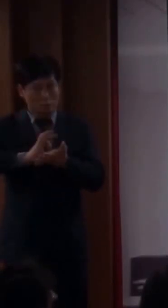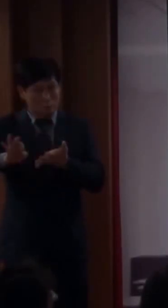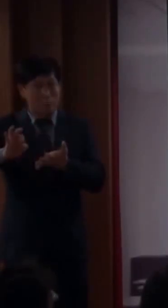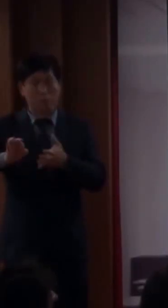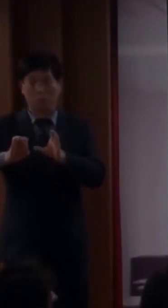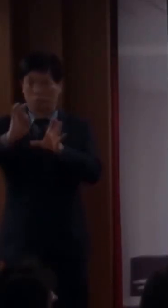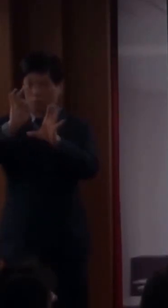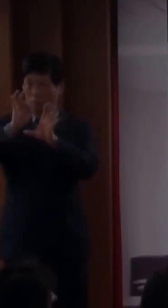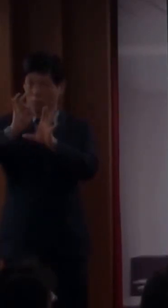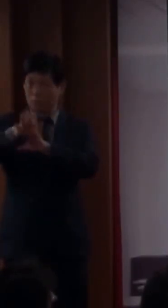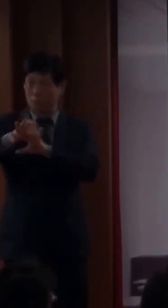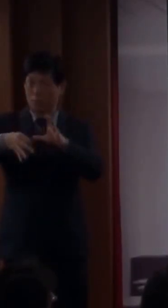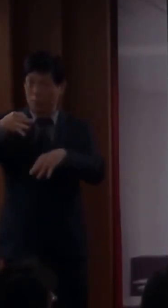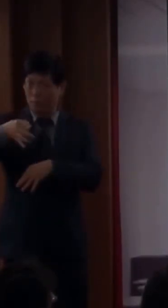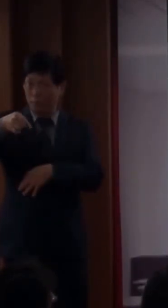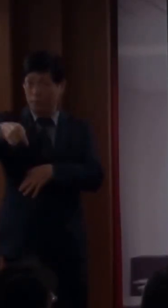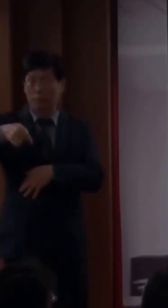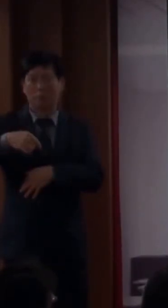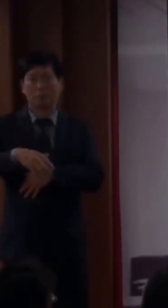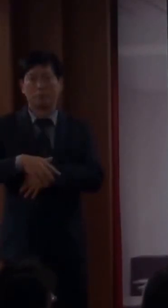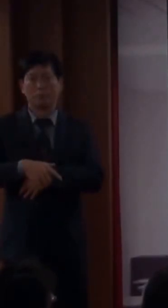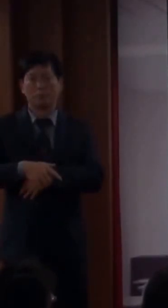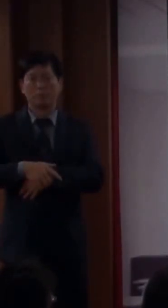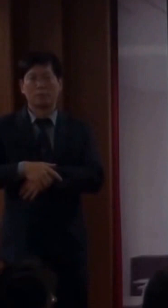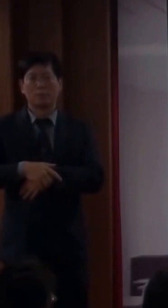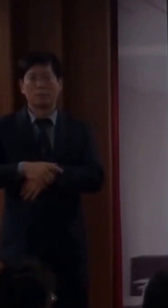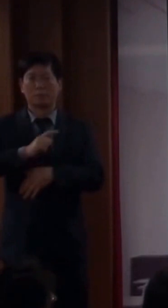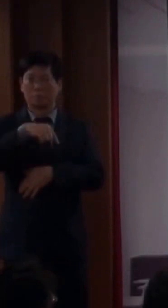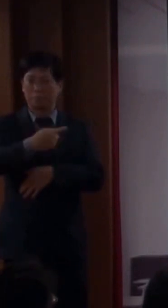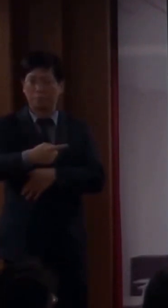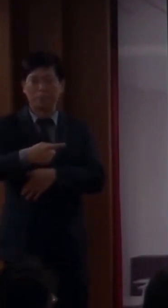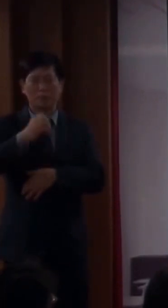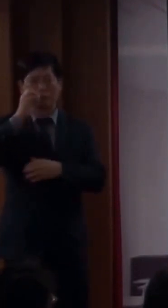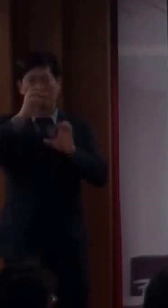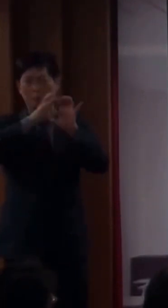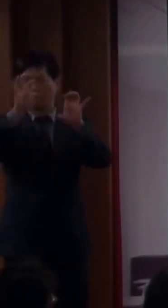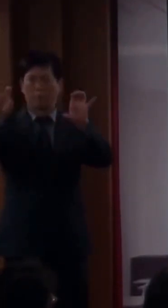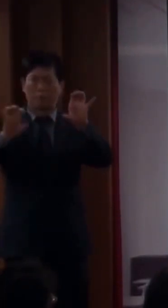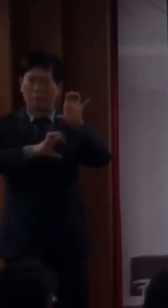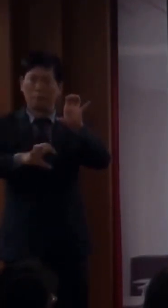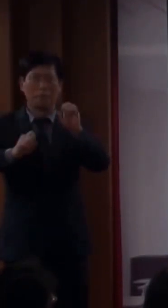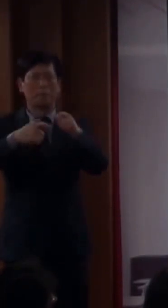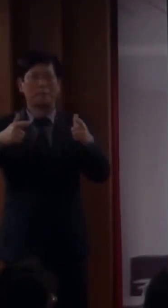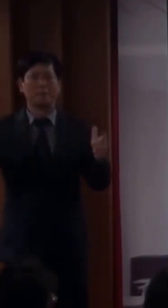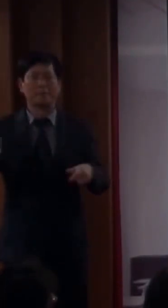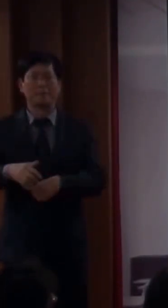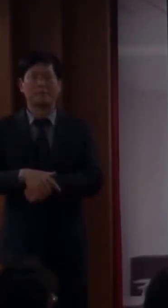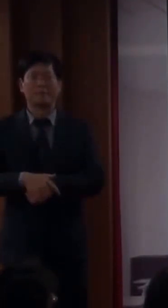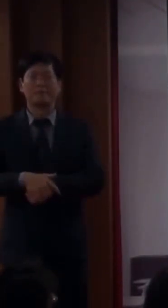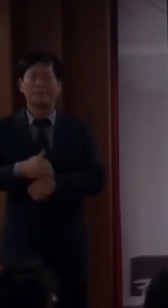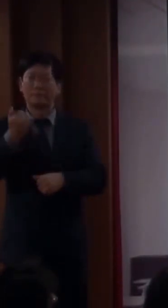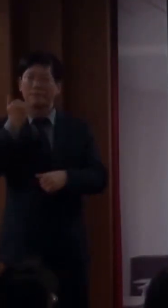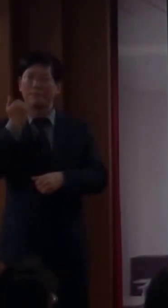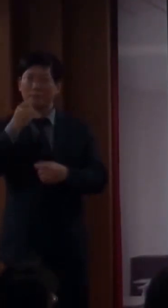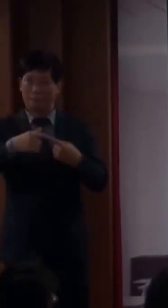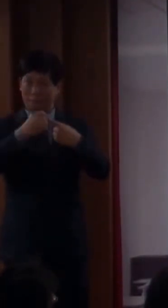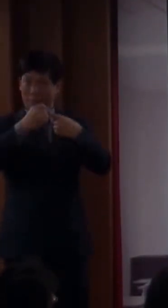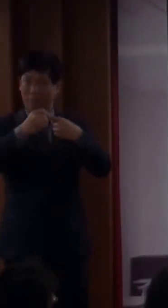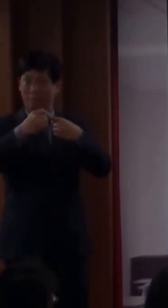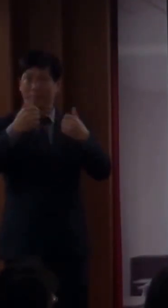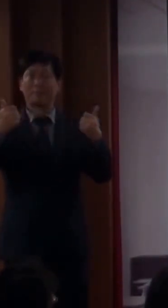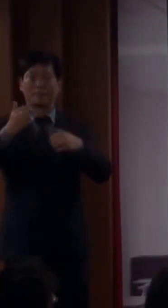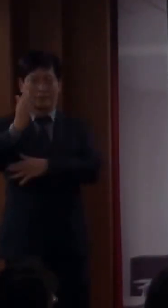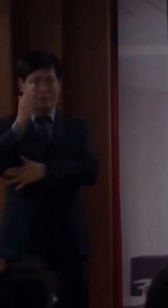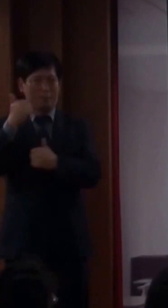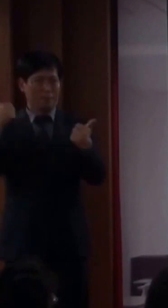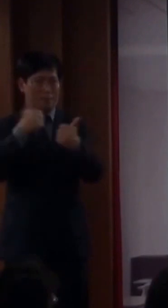费的这个选项进去的话，好，你会进入我们接下来就很多的噔噔噔噔不同的选项，那我们可以选到第一个代这